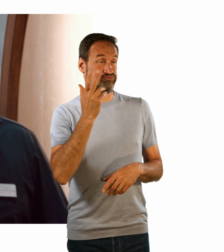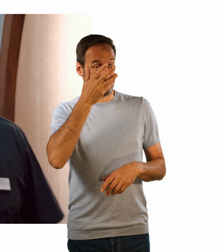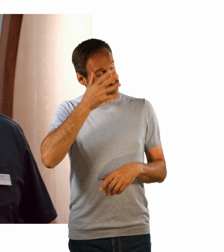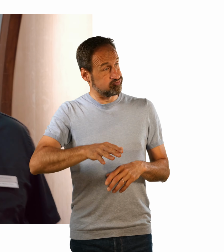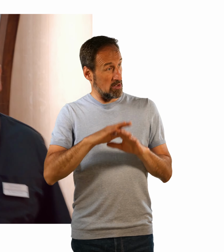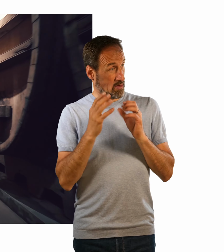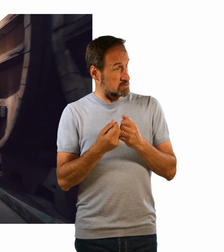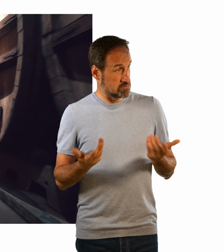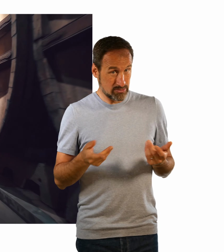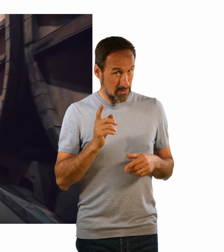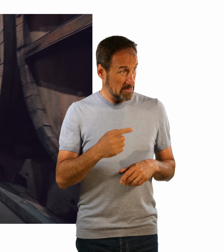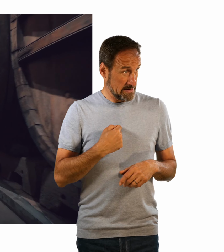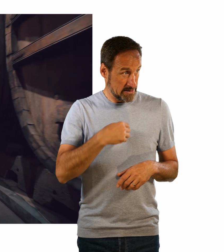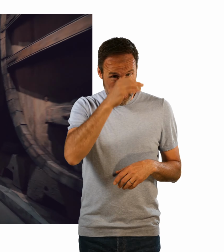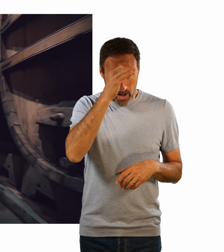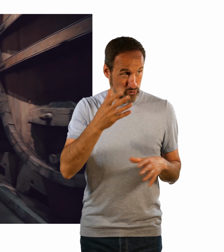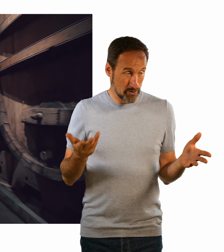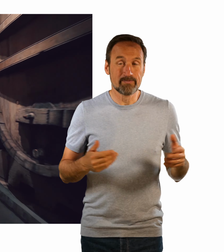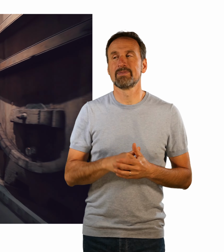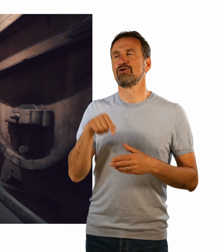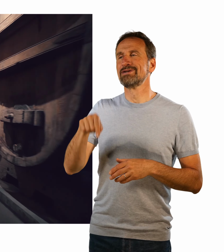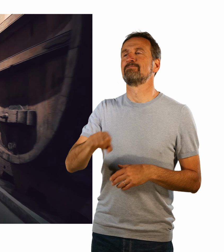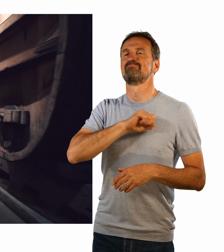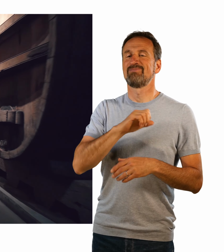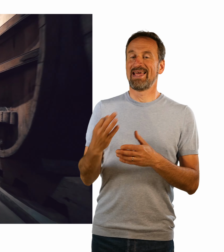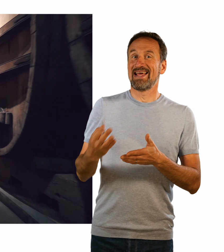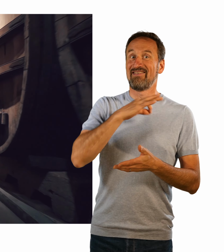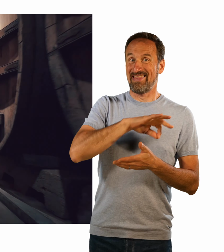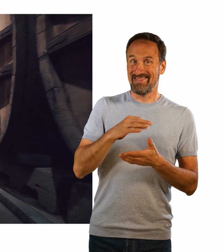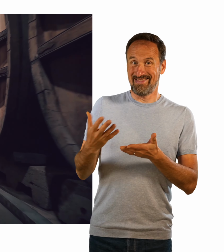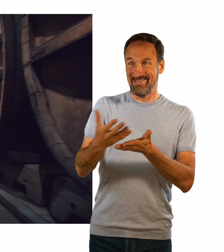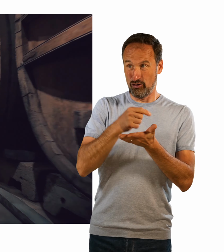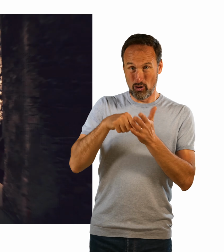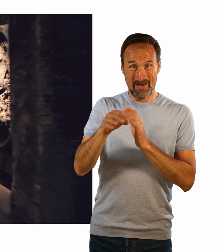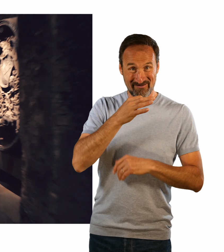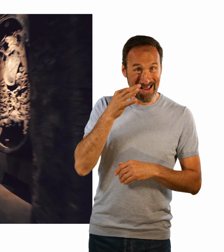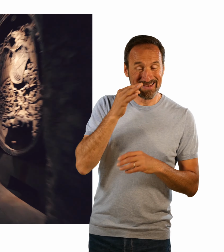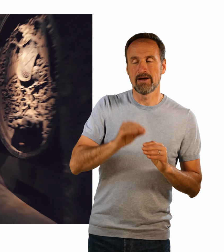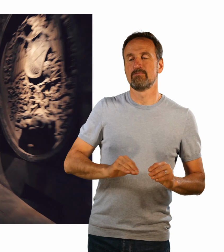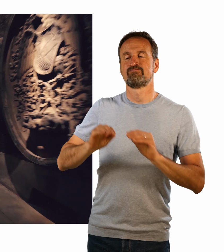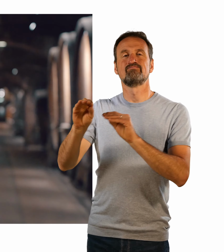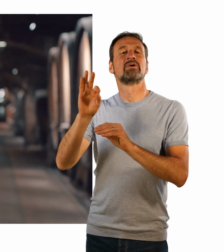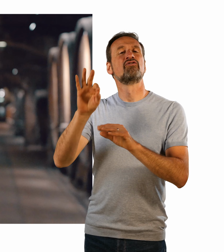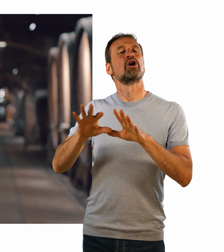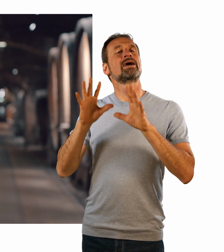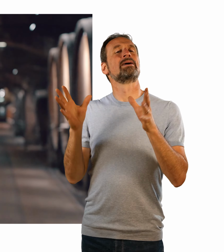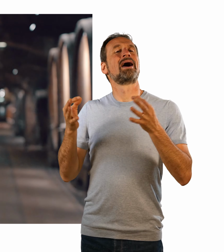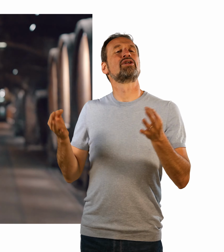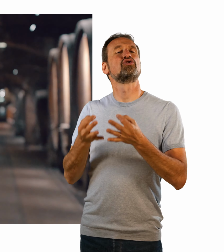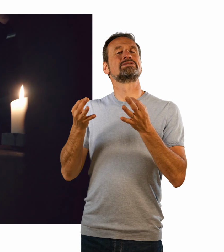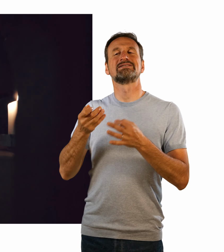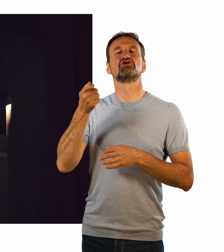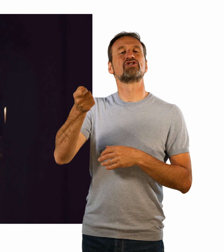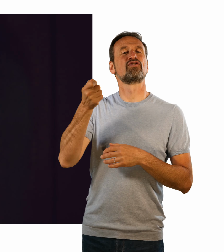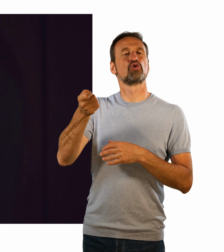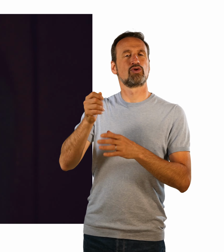ist für uns als Weingut, unsere Gewinne, die wir erzielen, fließen in den gemeinnützigen Stiftungsetat der Stiftung. Ich muss aber sagen, dass schon währenddessen